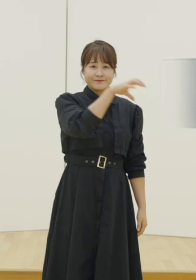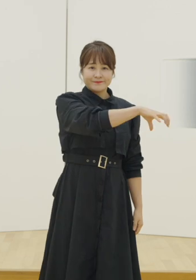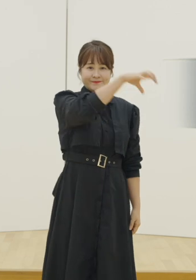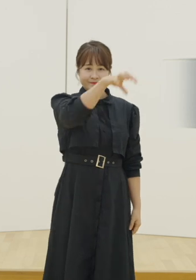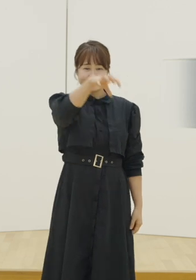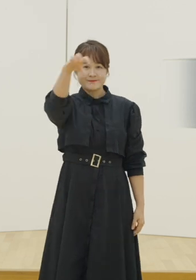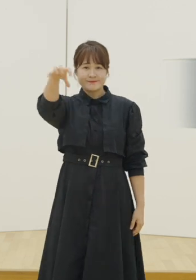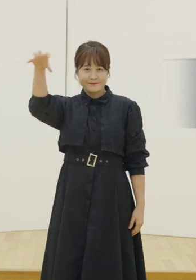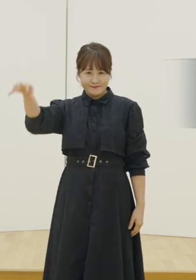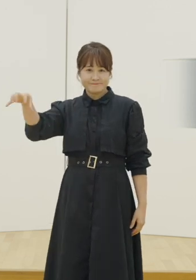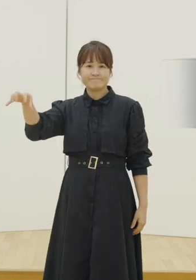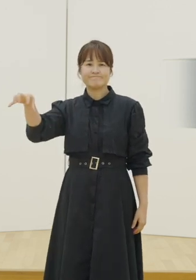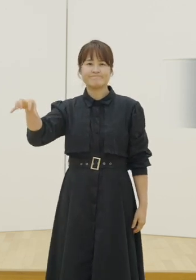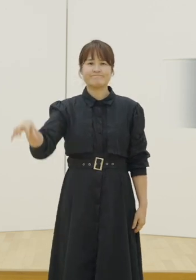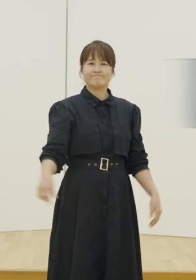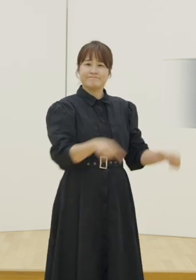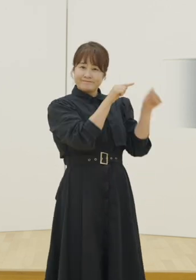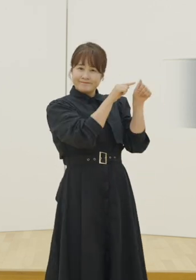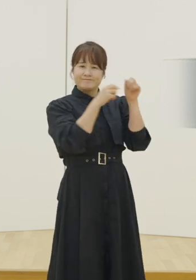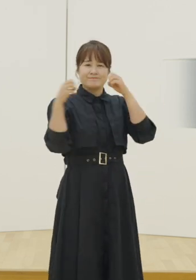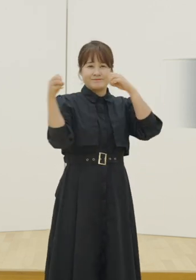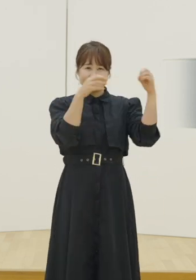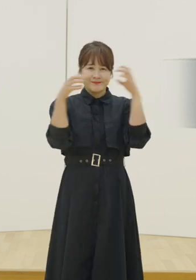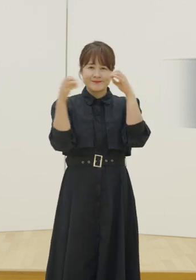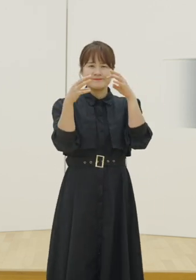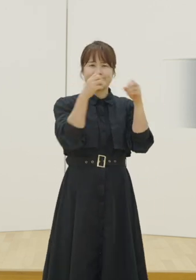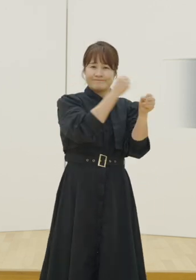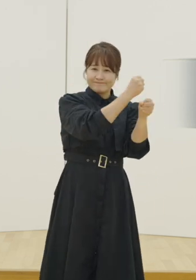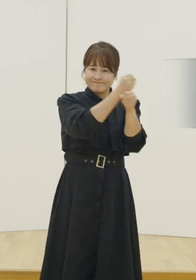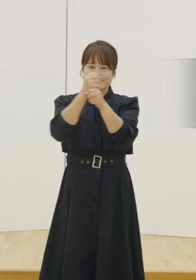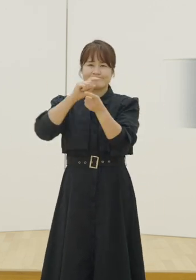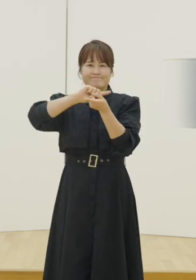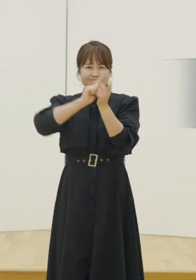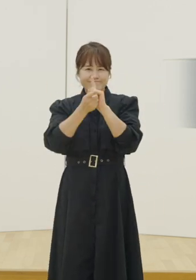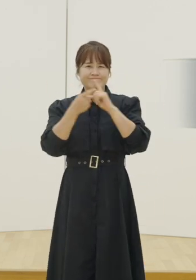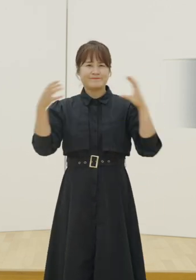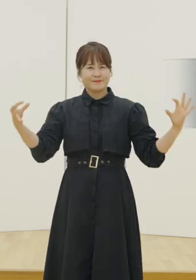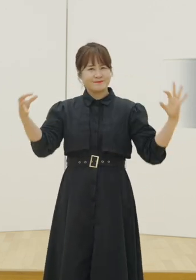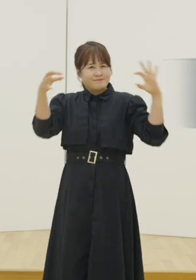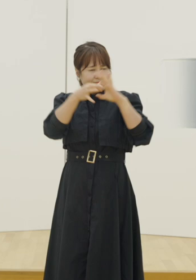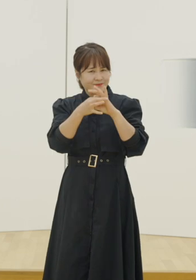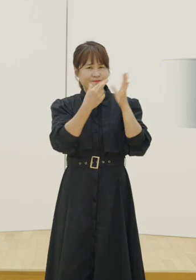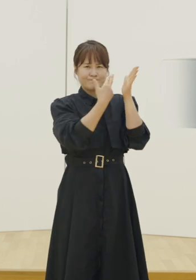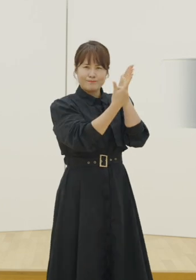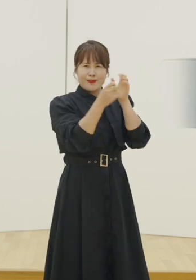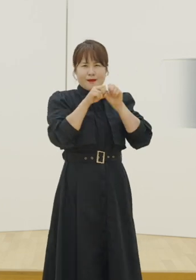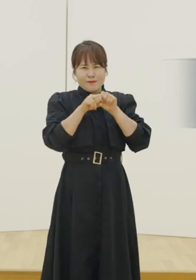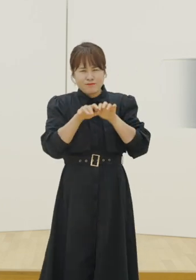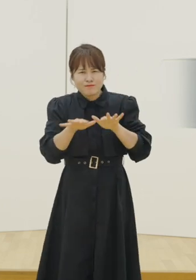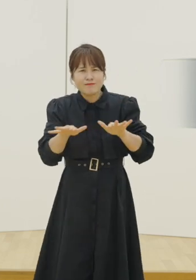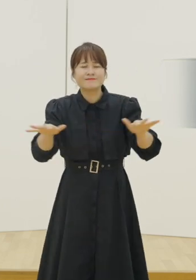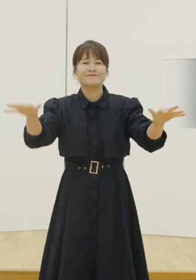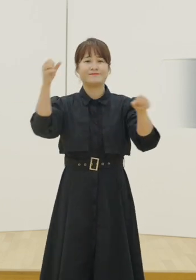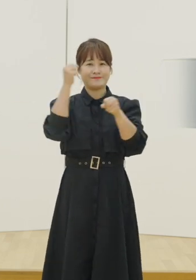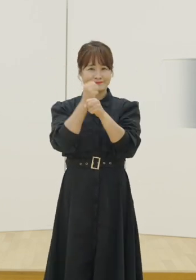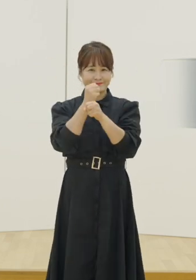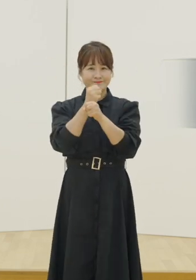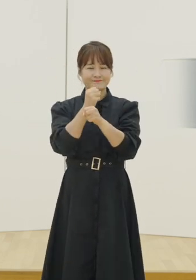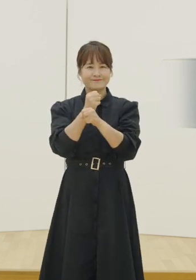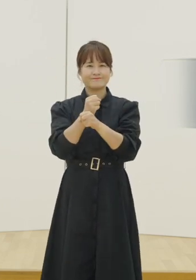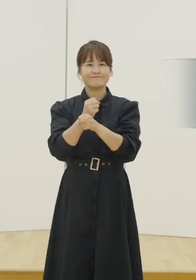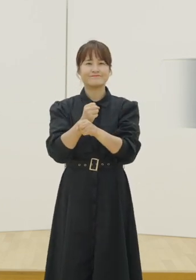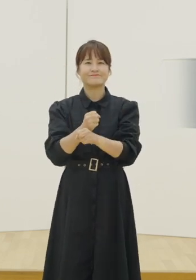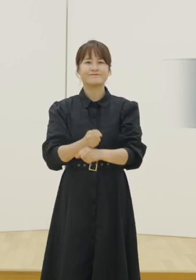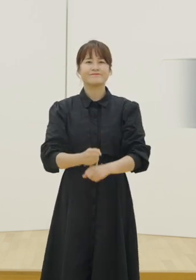그리고 곳곳에 자리 잡은 이유환의 대화 작품들과 서로 관계를 맺으며 여백의 울림을